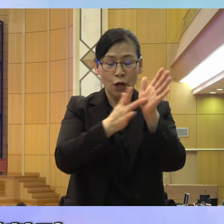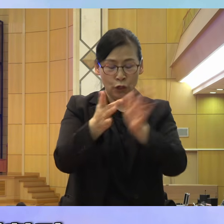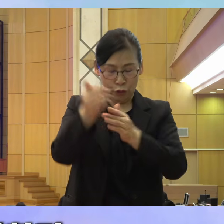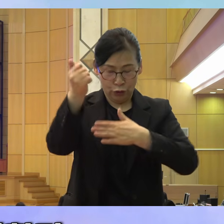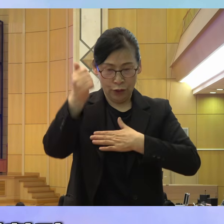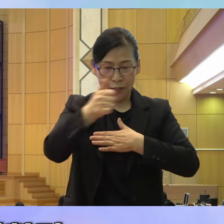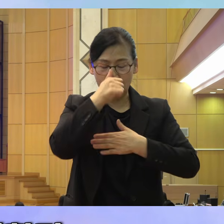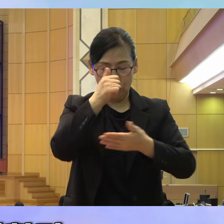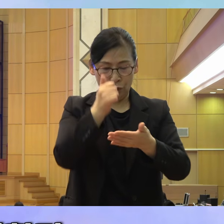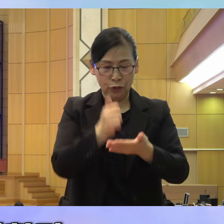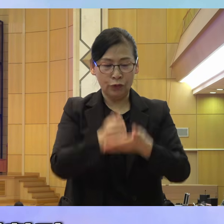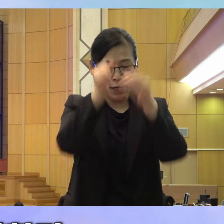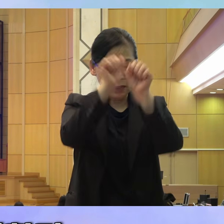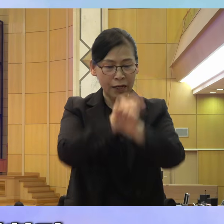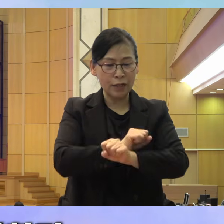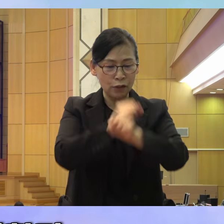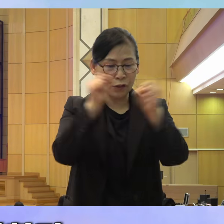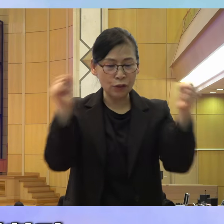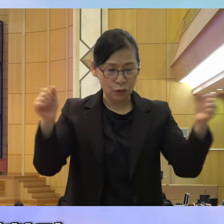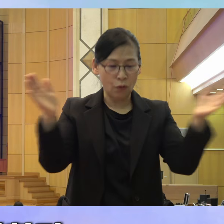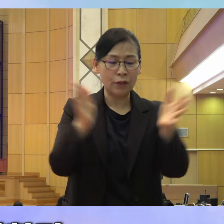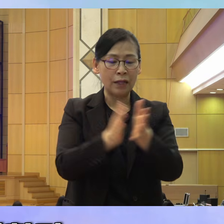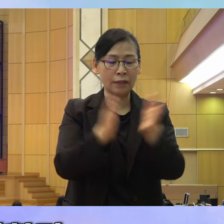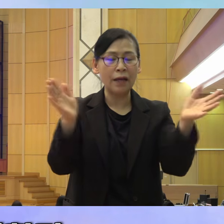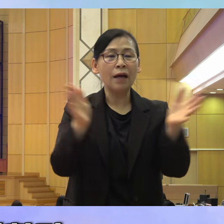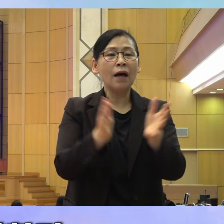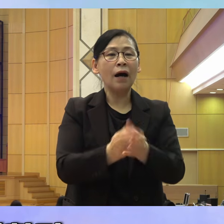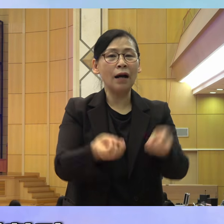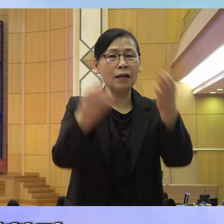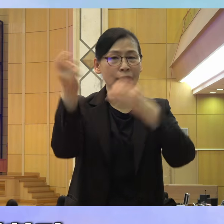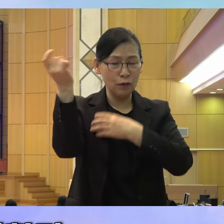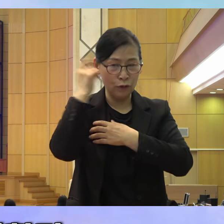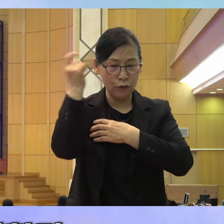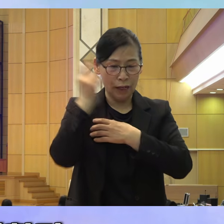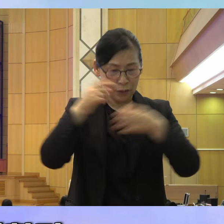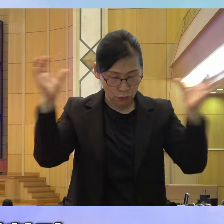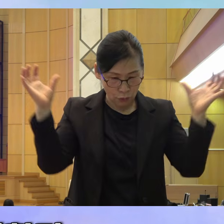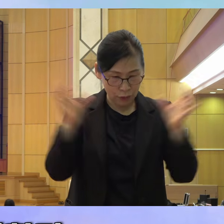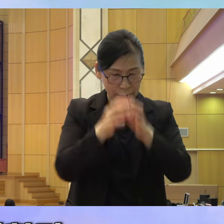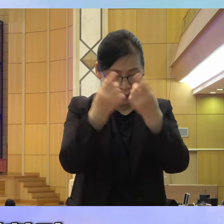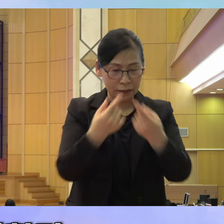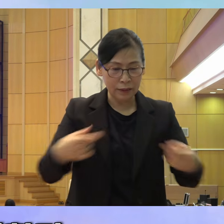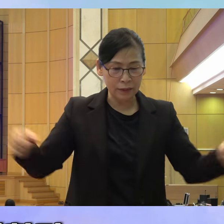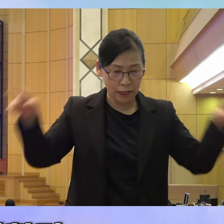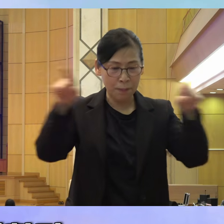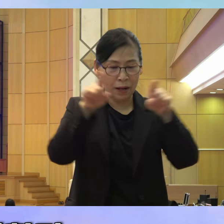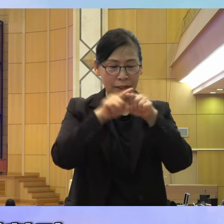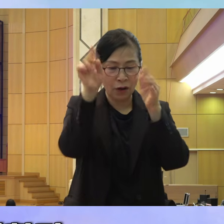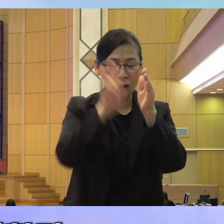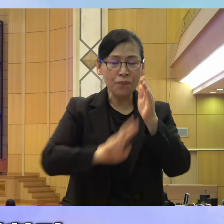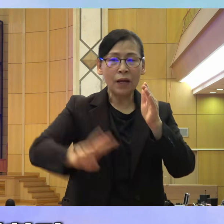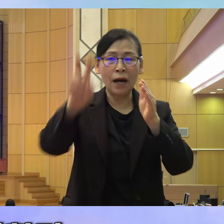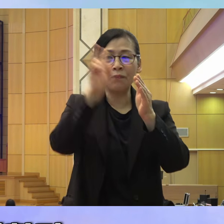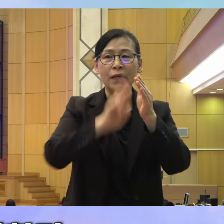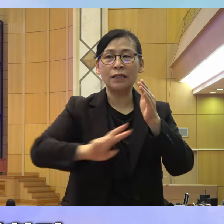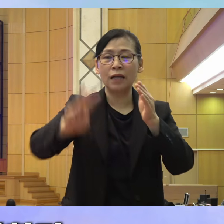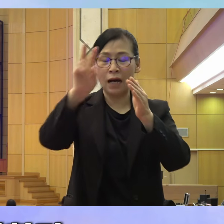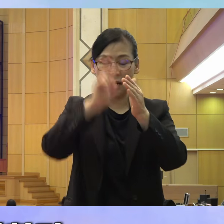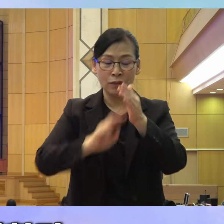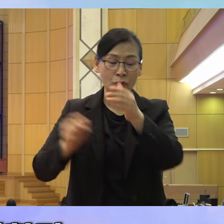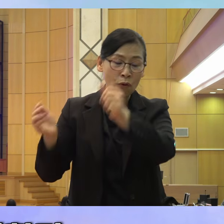속죄함 주 예수 내 죄를 속했네. 할렐루야 소리를 합하여